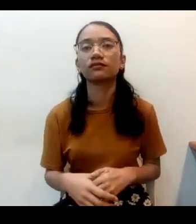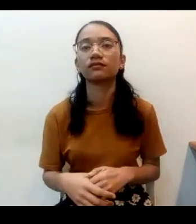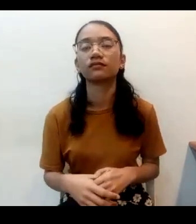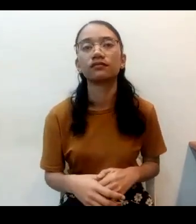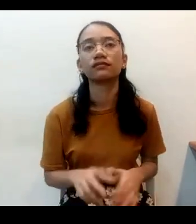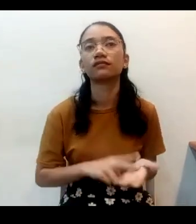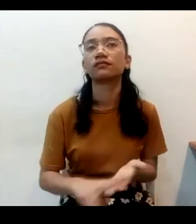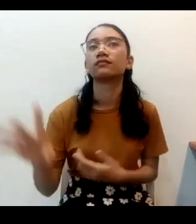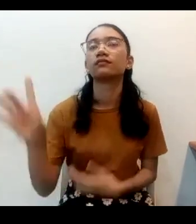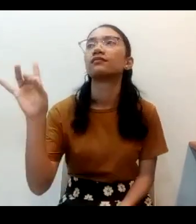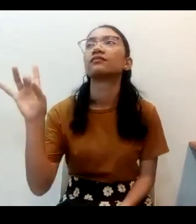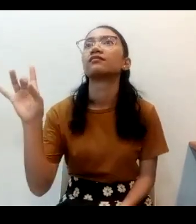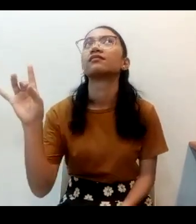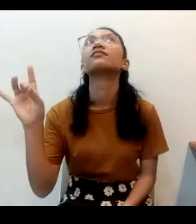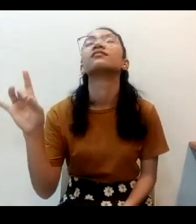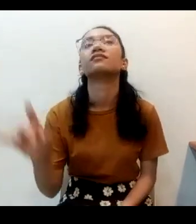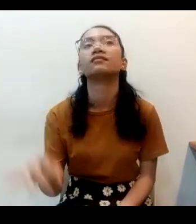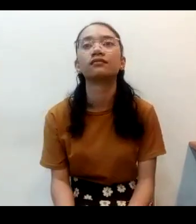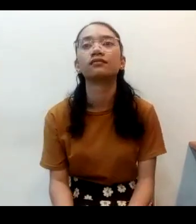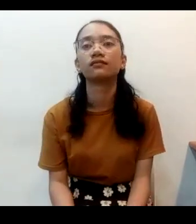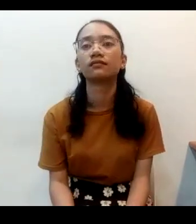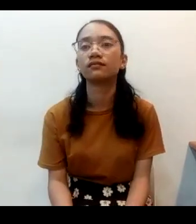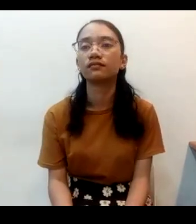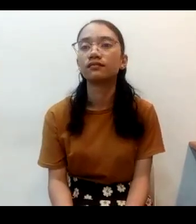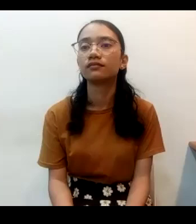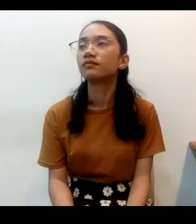Verse 8. Sa talatang 8 po,